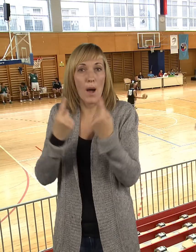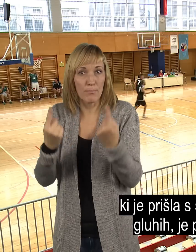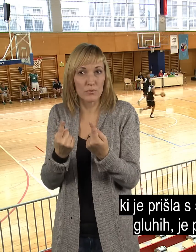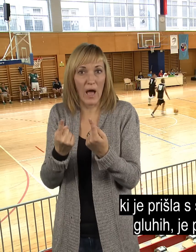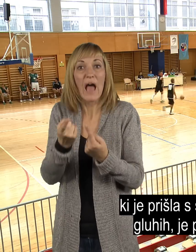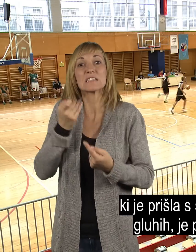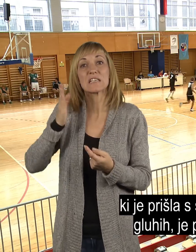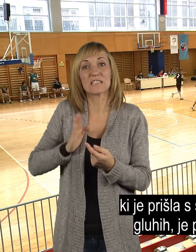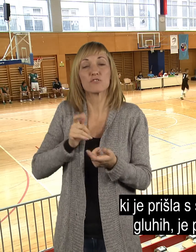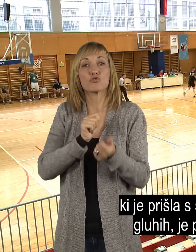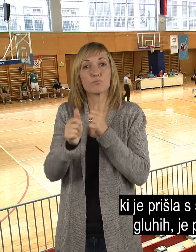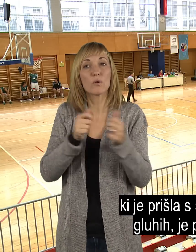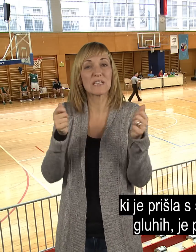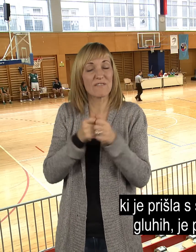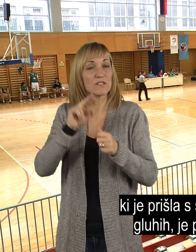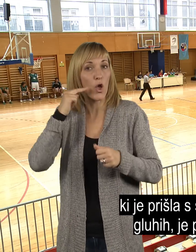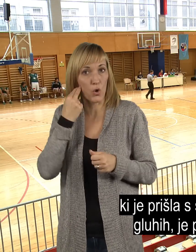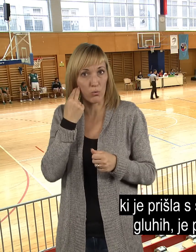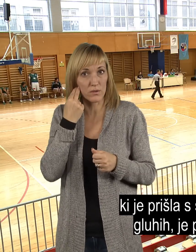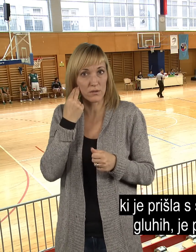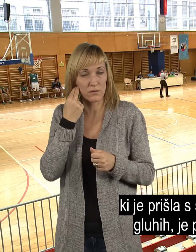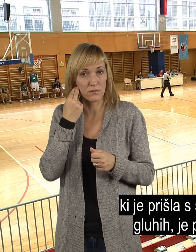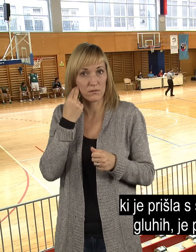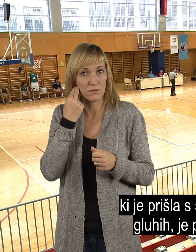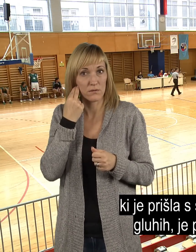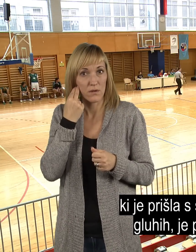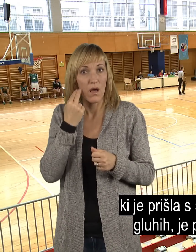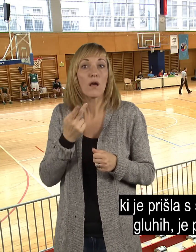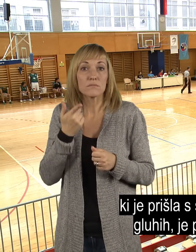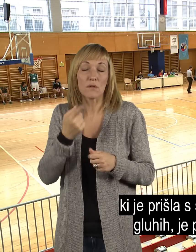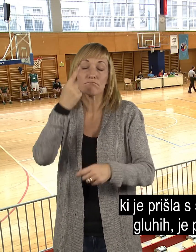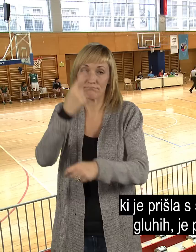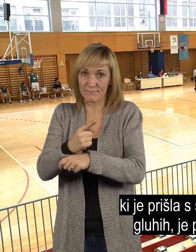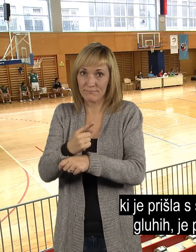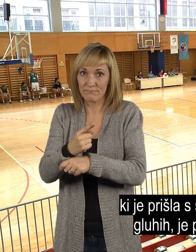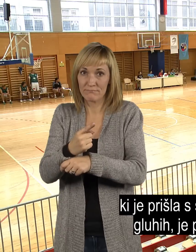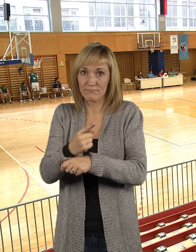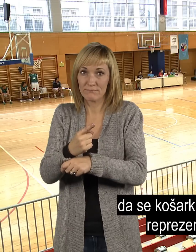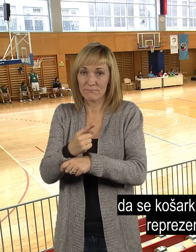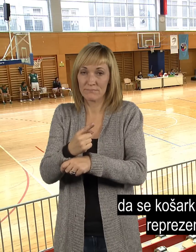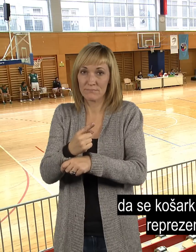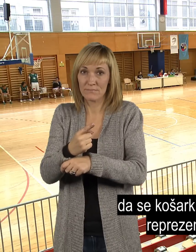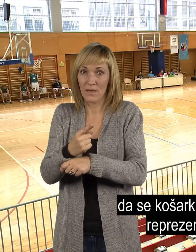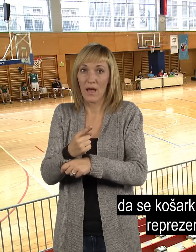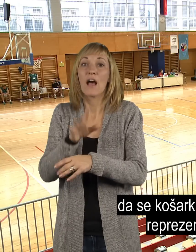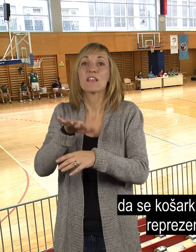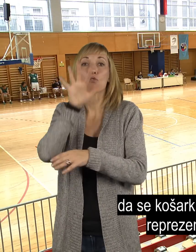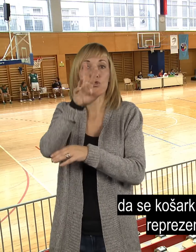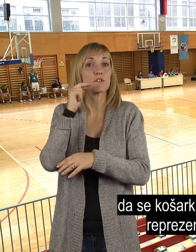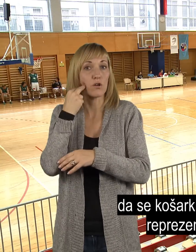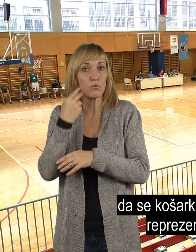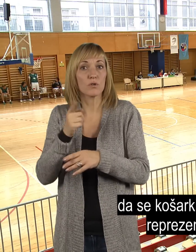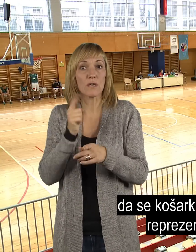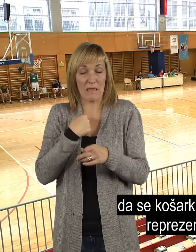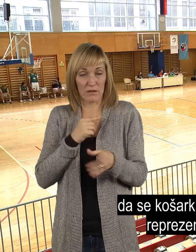pobude, ki je prišla strani Športne zveze gluhih, je nastala odločitev, da se